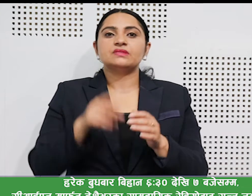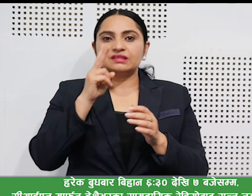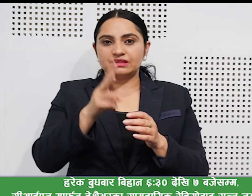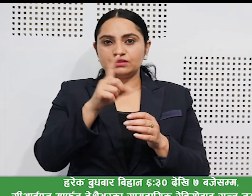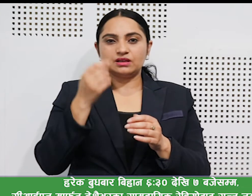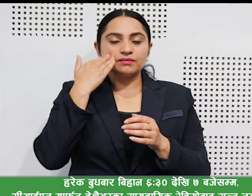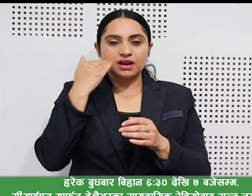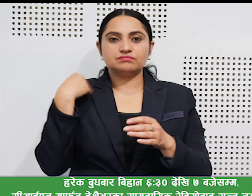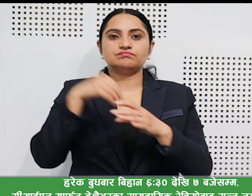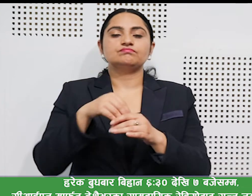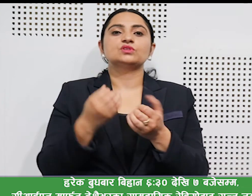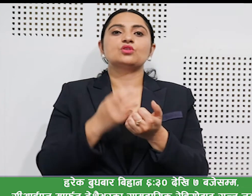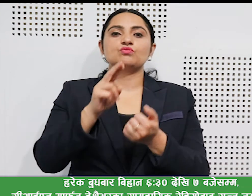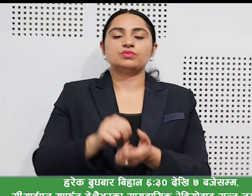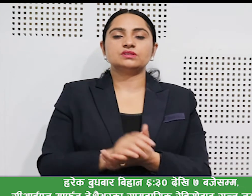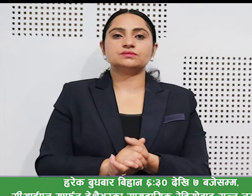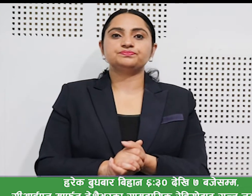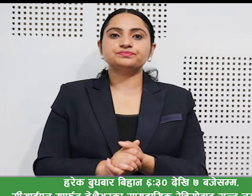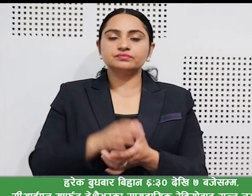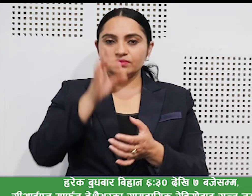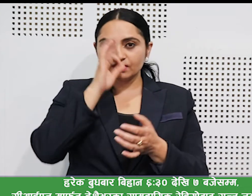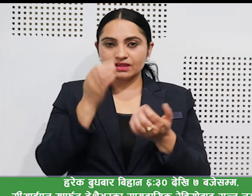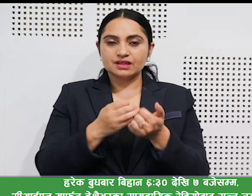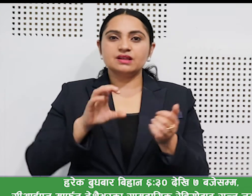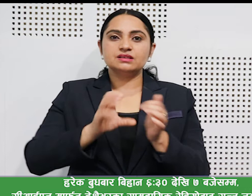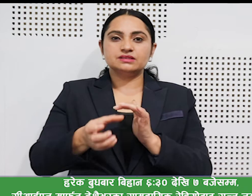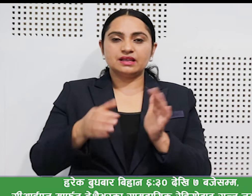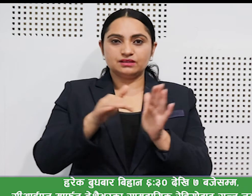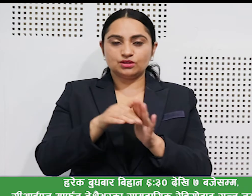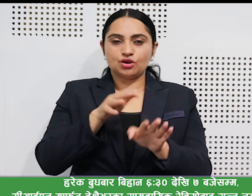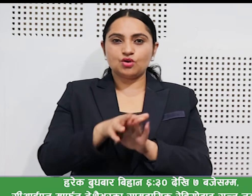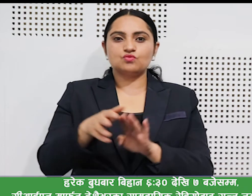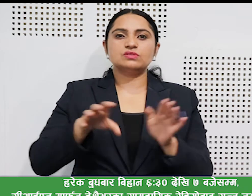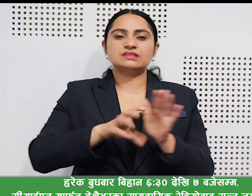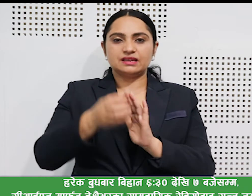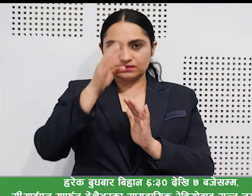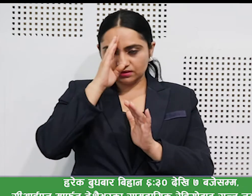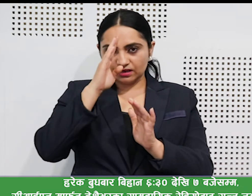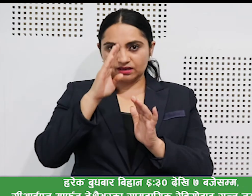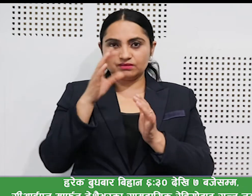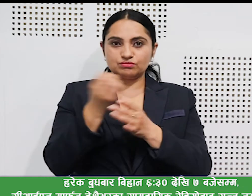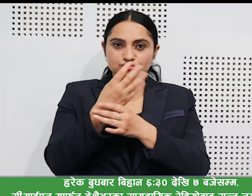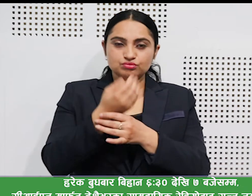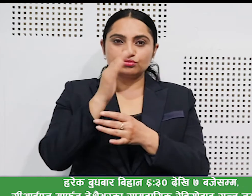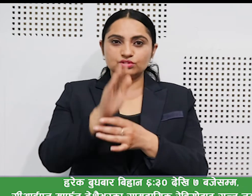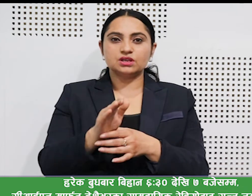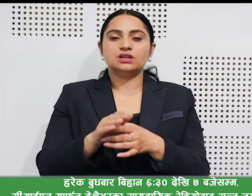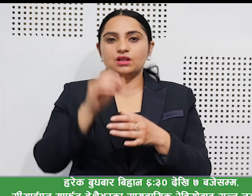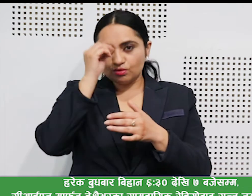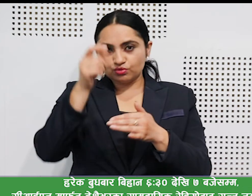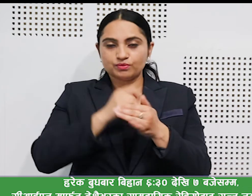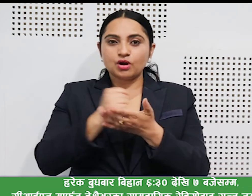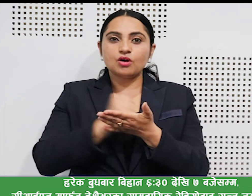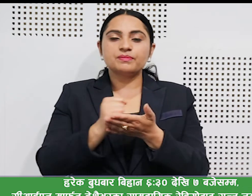दिदीबहिनीलाई प्राप्त। खास गरी स्थानीय तहहरूले, स्थानीय सरकारले यो विपदको जुन अभ्यासहरू हुन्छ, पूर्वाभ्यासहरू